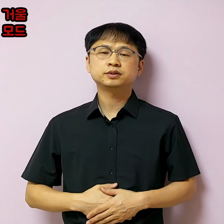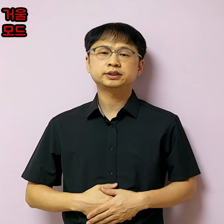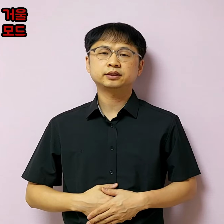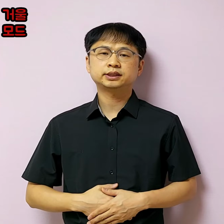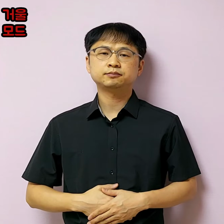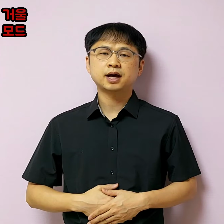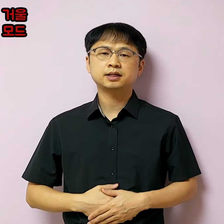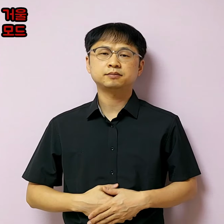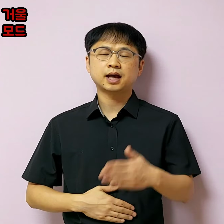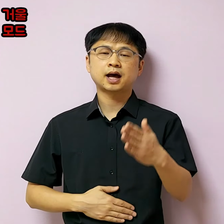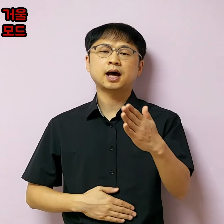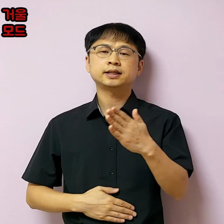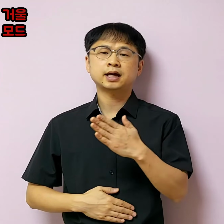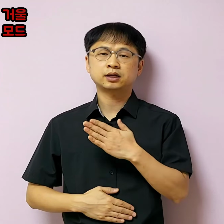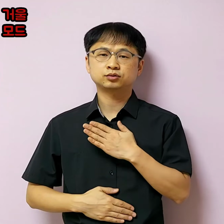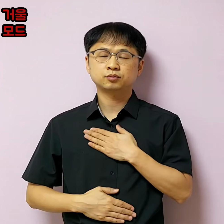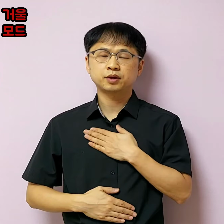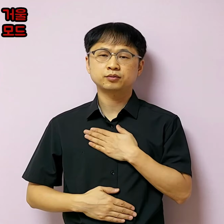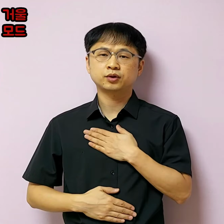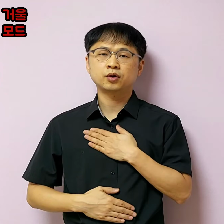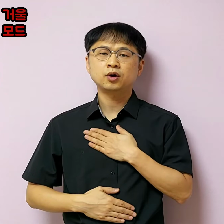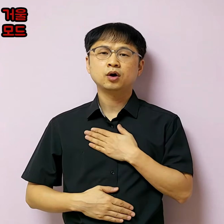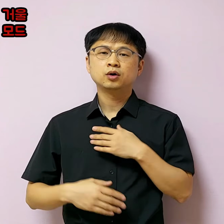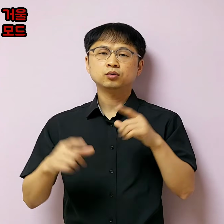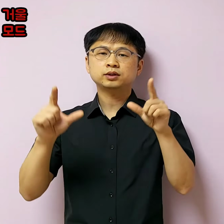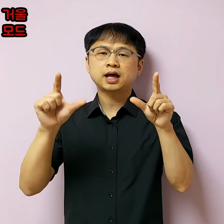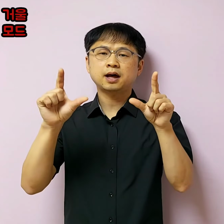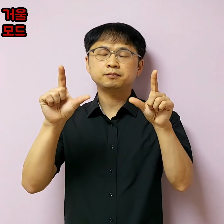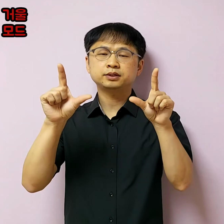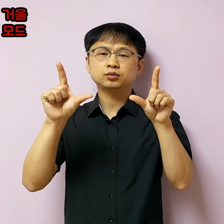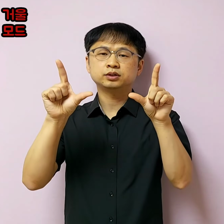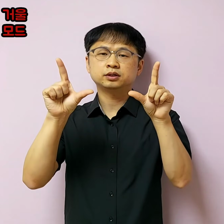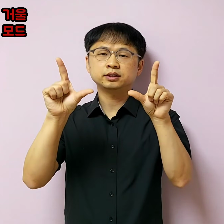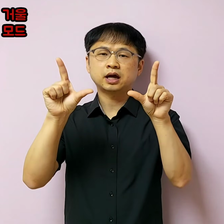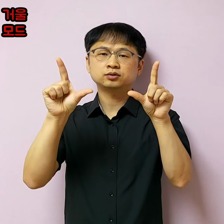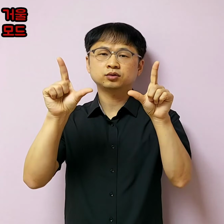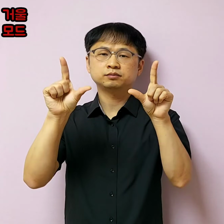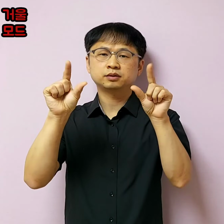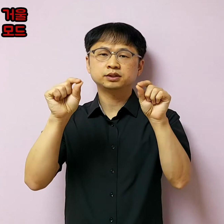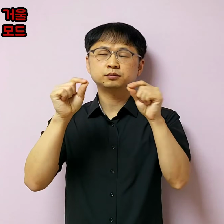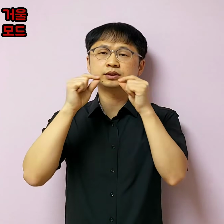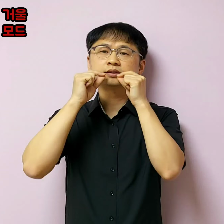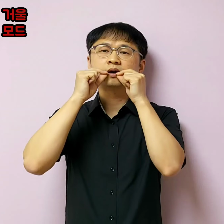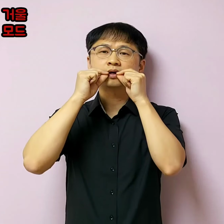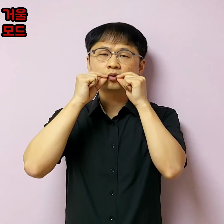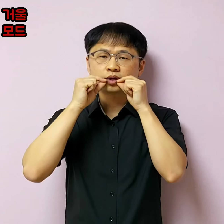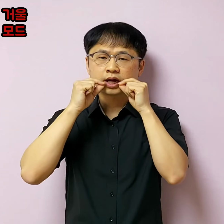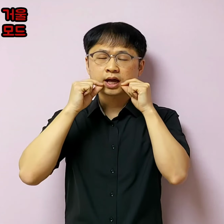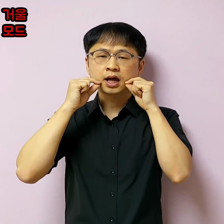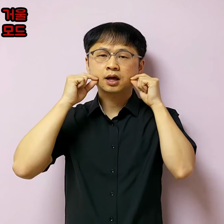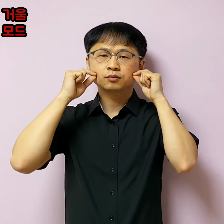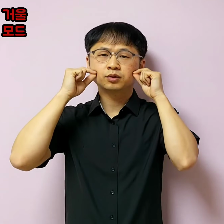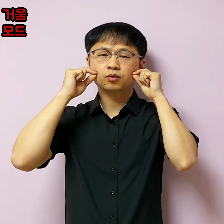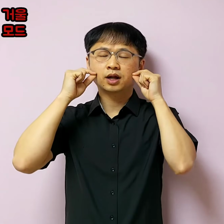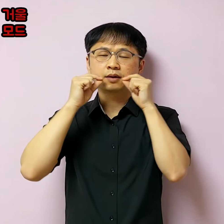한바구음을 지었지만입니다. 나라는 수어 배웠고요. 웃다 미소는 양손 엄지검지를 붙여서 입꼬리가 위로